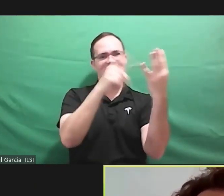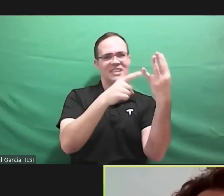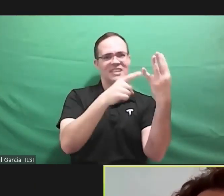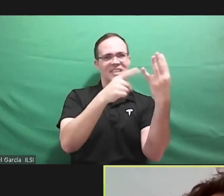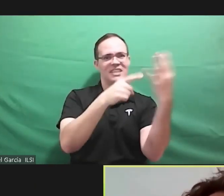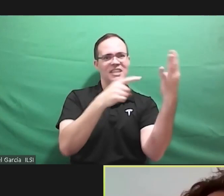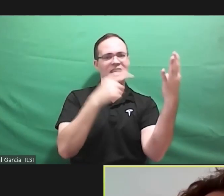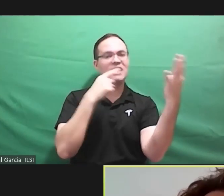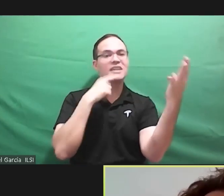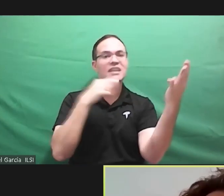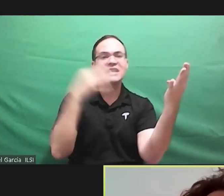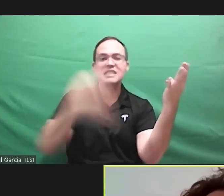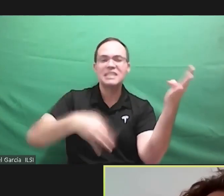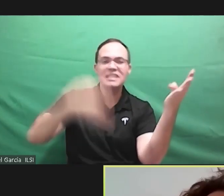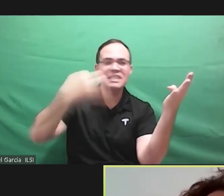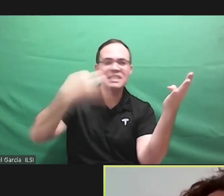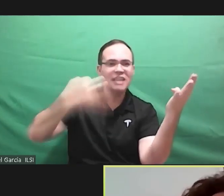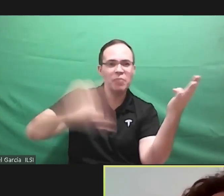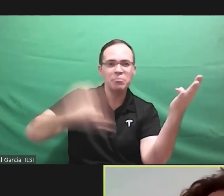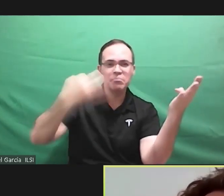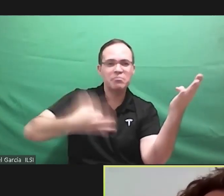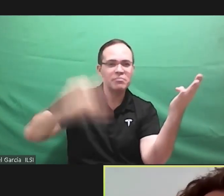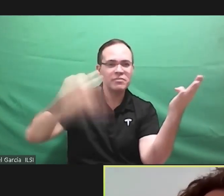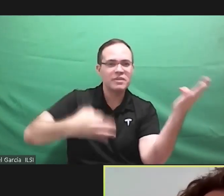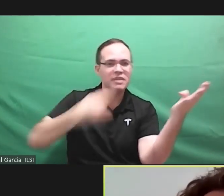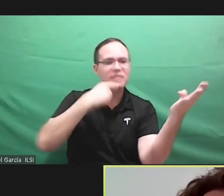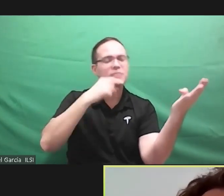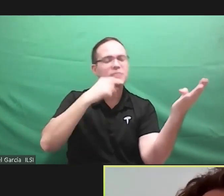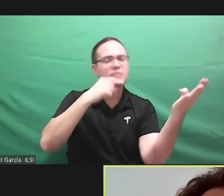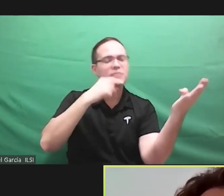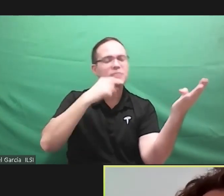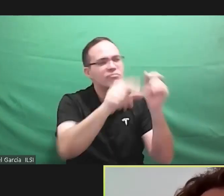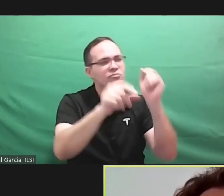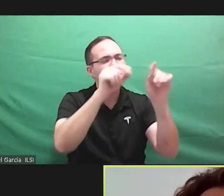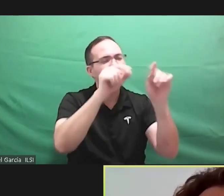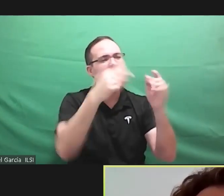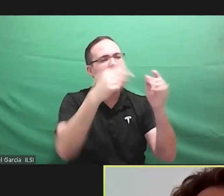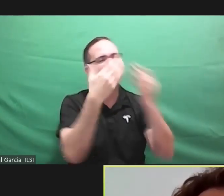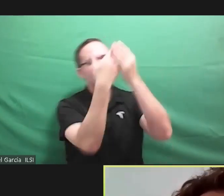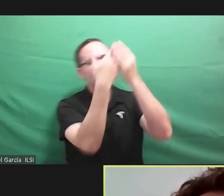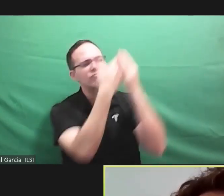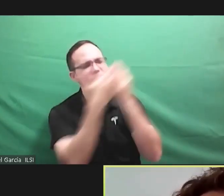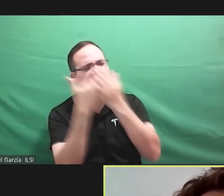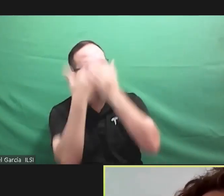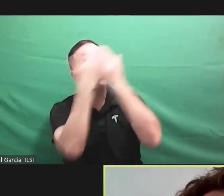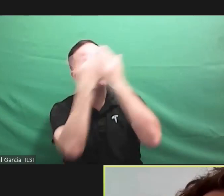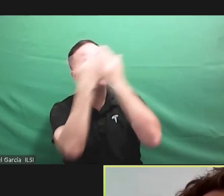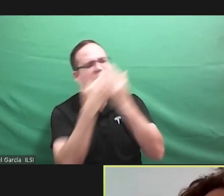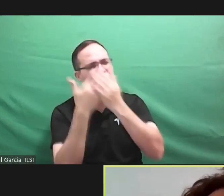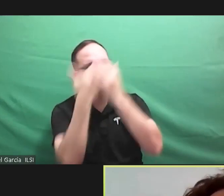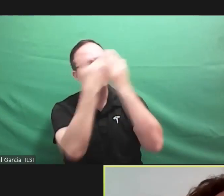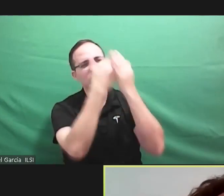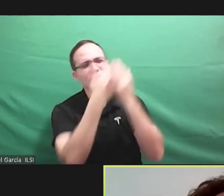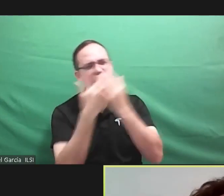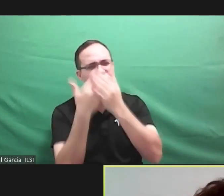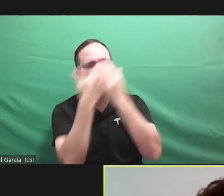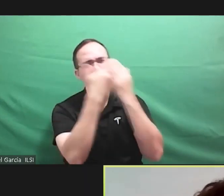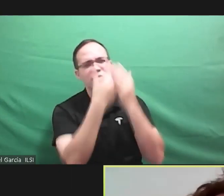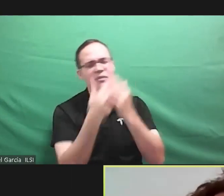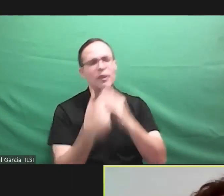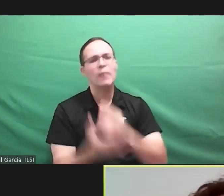límite para hacer la análisis el análisis correctamente. Y también